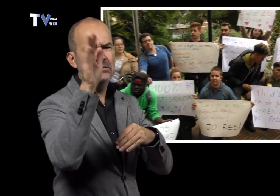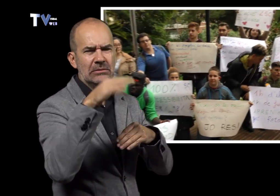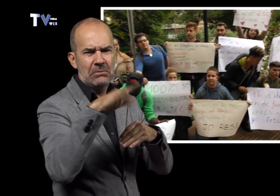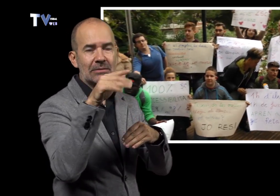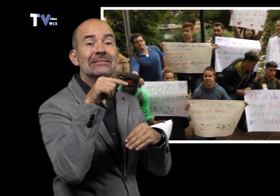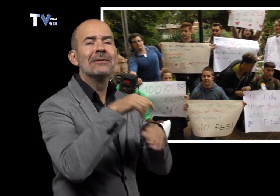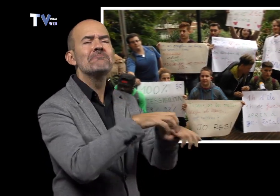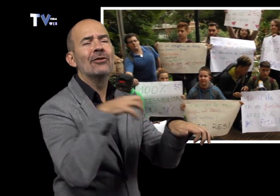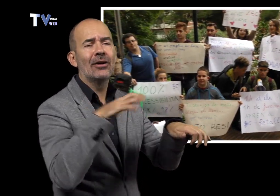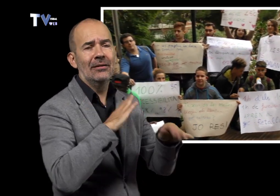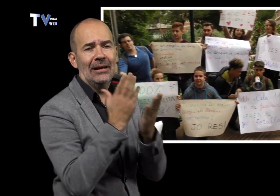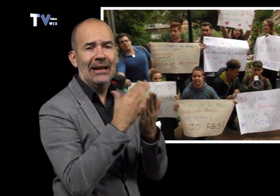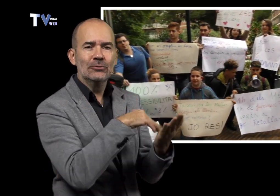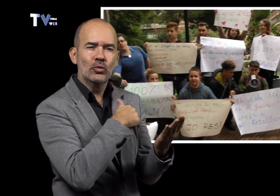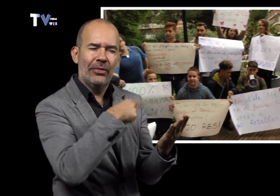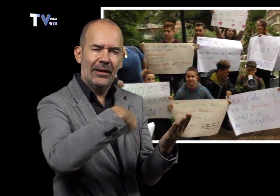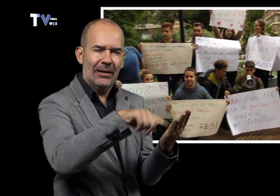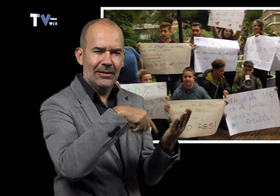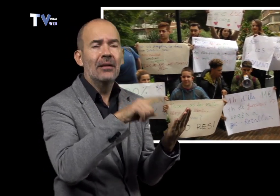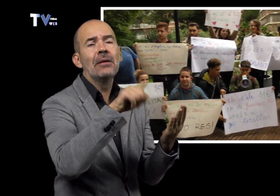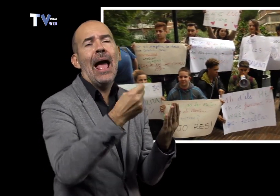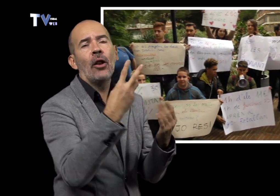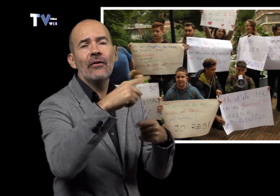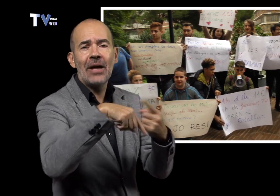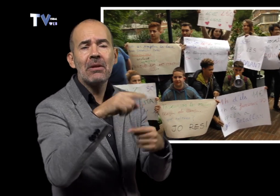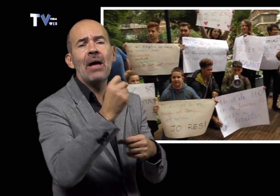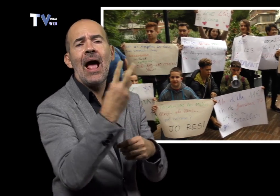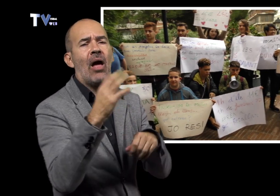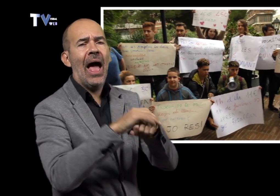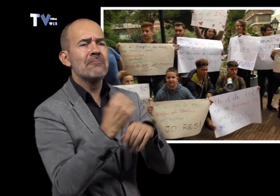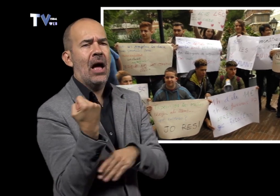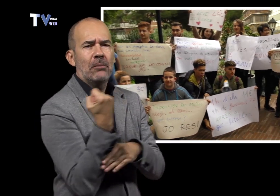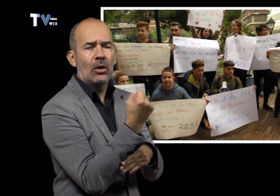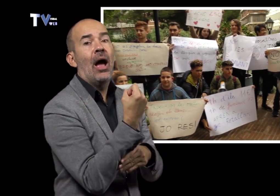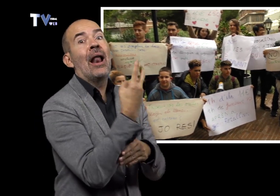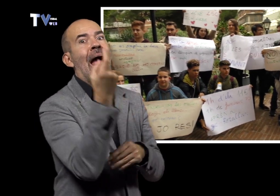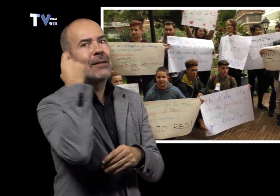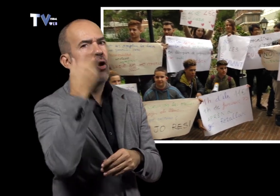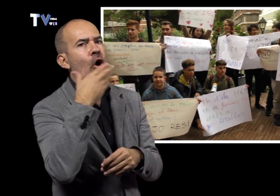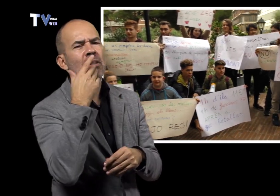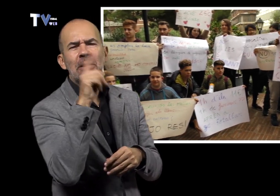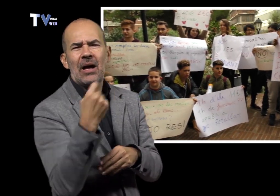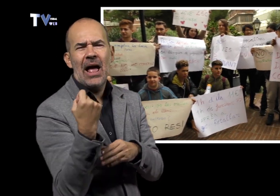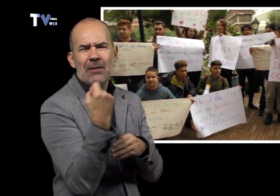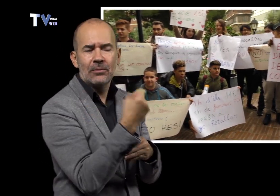persones manifestant-se, la majoria estudiants, però també hi havia familiars, amics que es volien recolzar, inclús altres alumnes